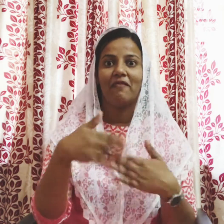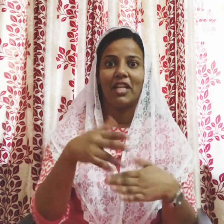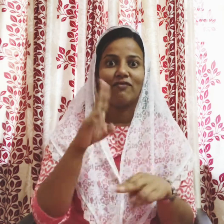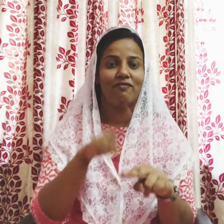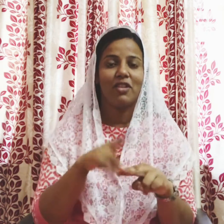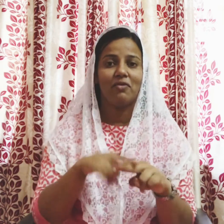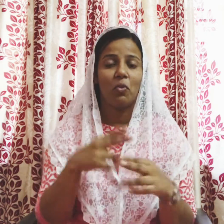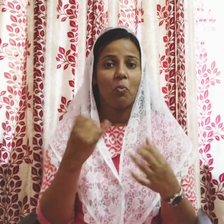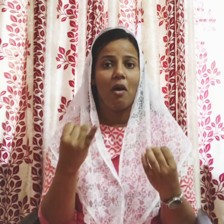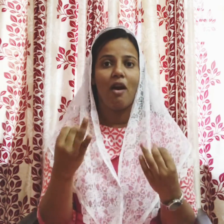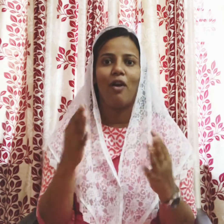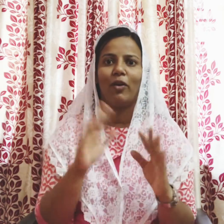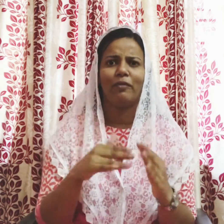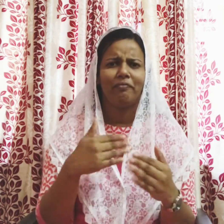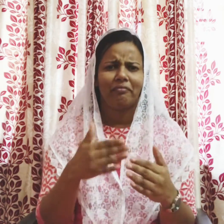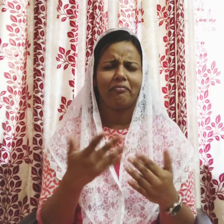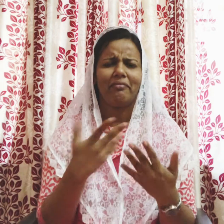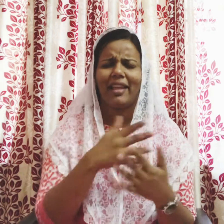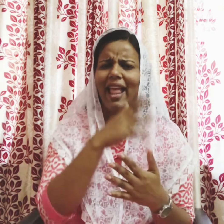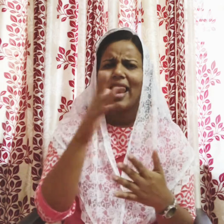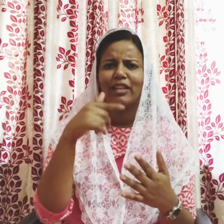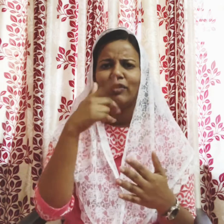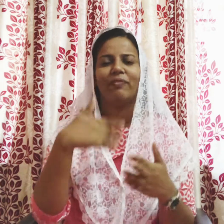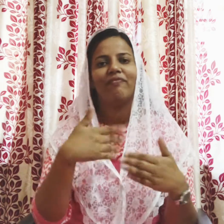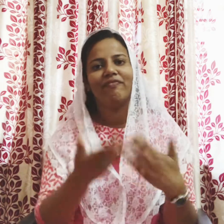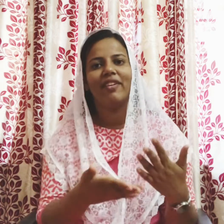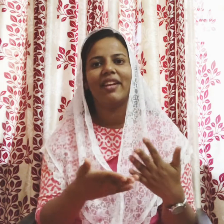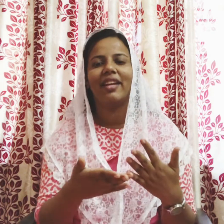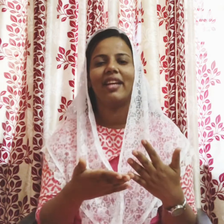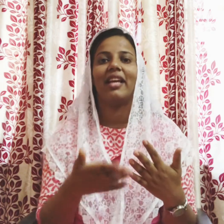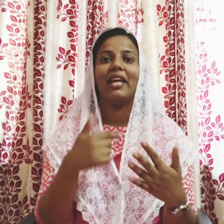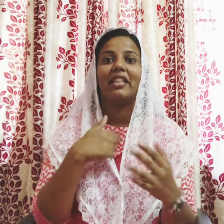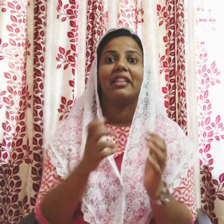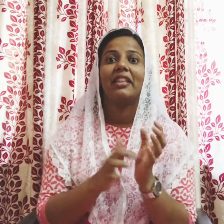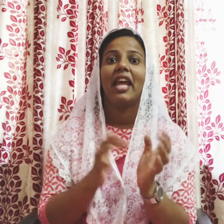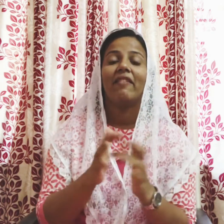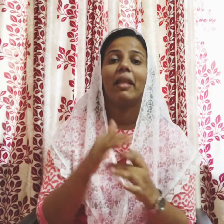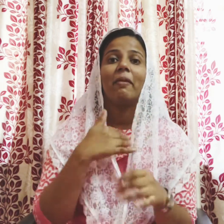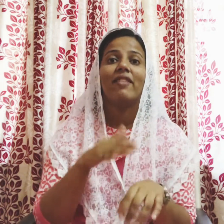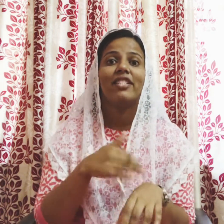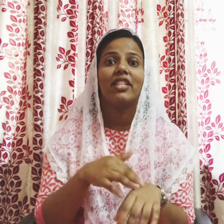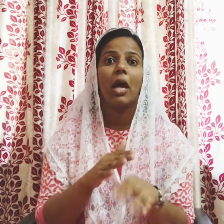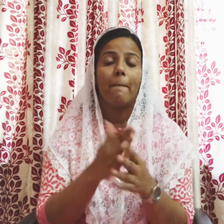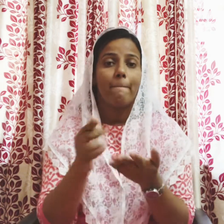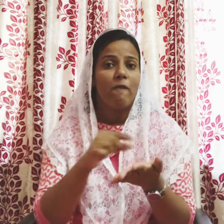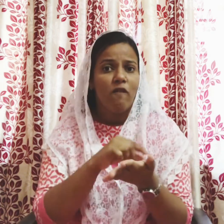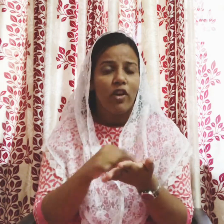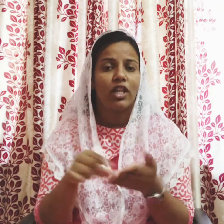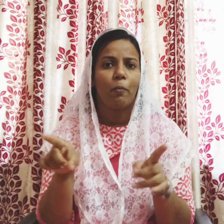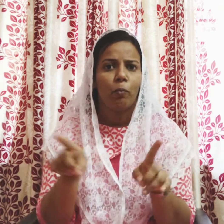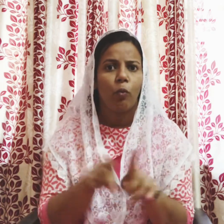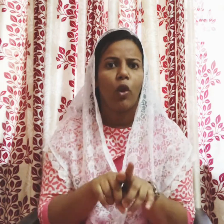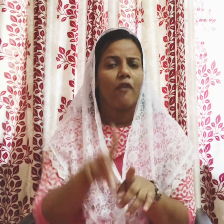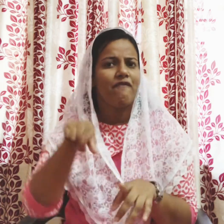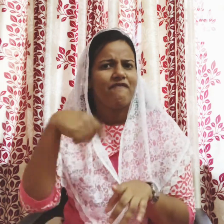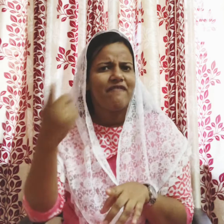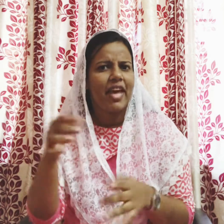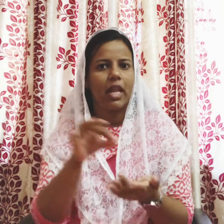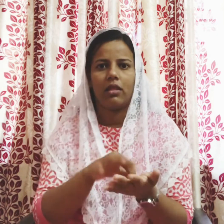ഓരോ ഫാഷൻ ഇറങ്ങി വരും, ഓരോ സിസ്റ്റം ഇറങ്ങി വരും. പക്ഷേ നമ്മളെ സംബന്ധിച്ച് ദൈവവചനത്തിൻ്റെ വ്യവസ്ഥയല്ലാതെ വേറൊരു വ്യവസ്ഥ